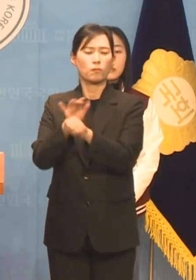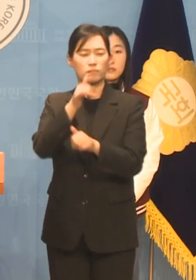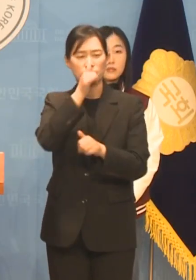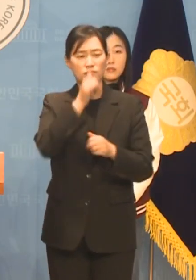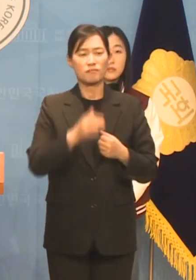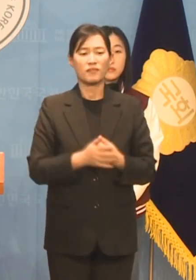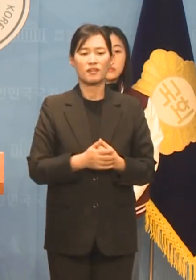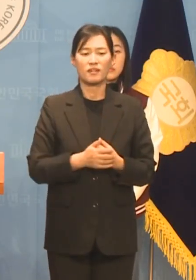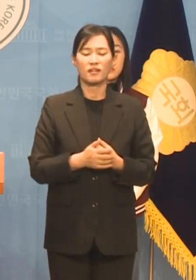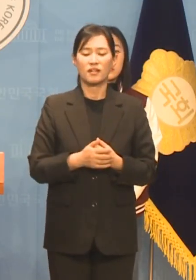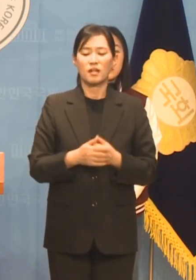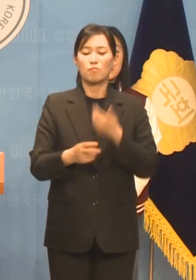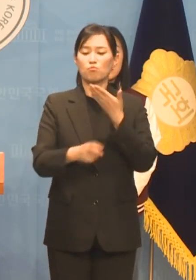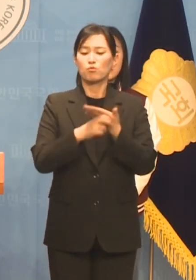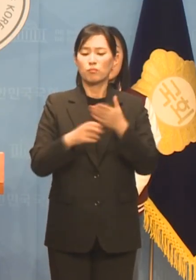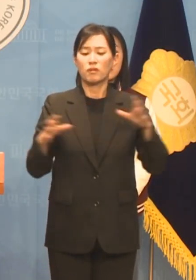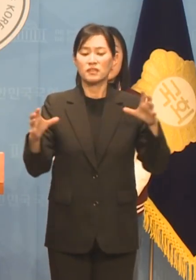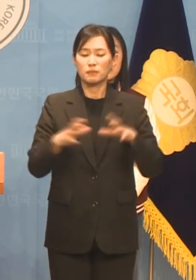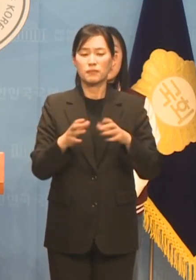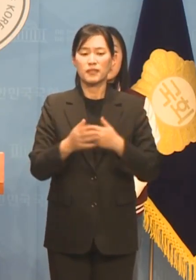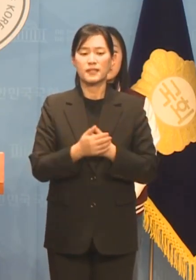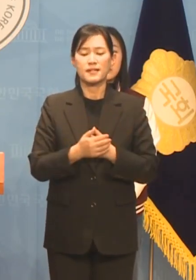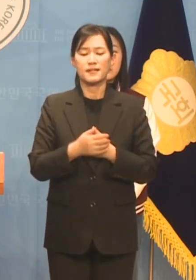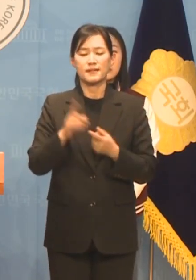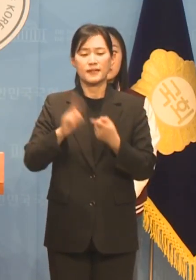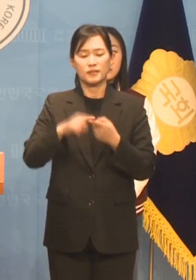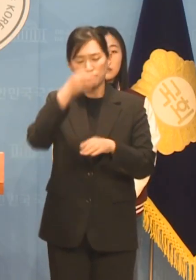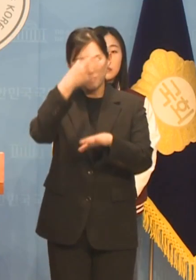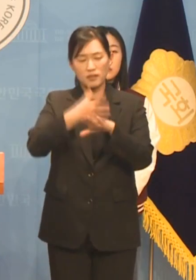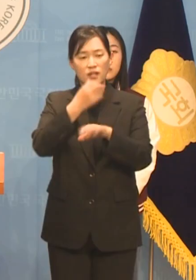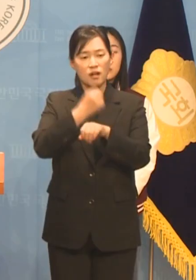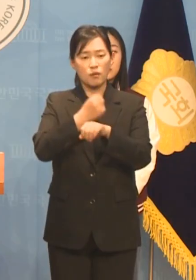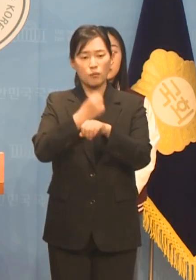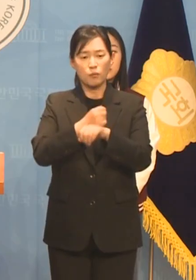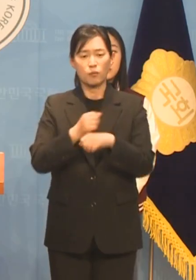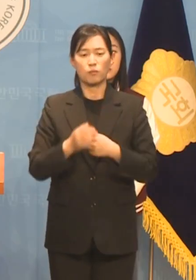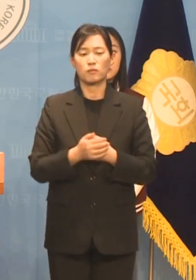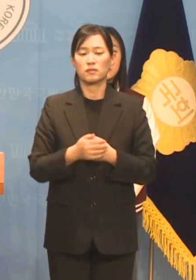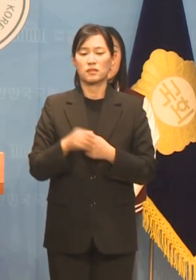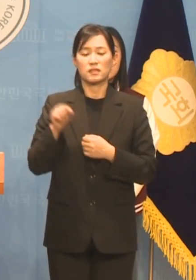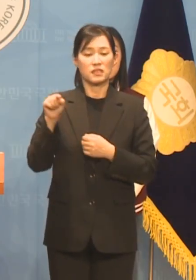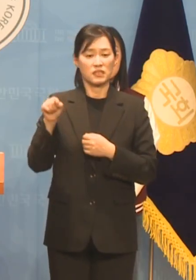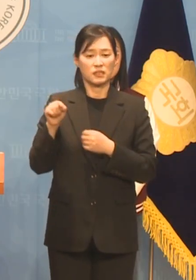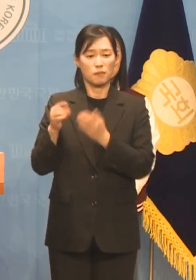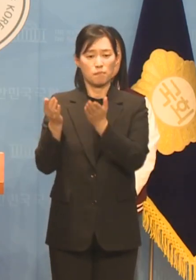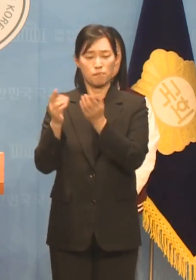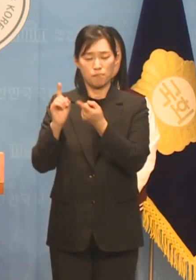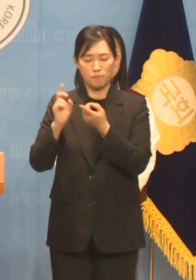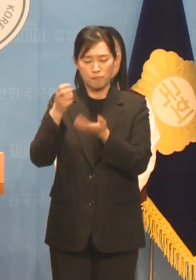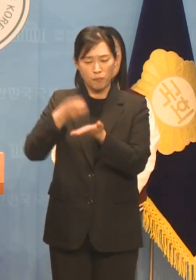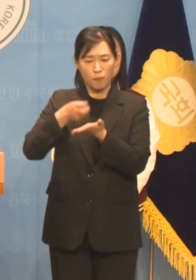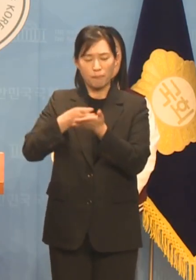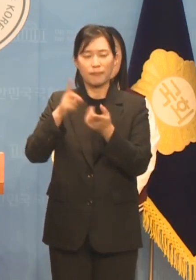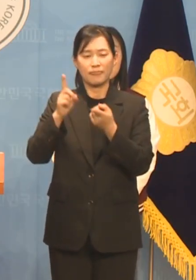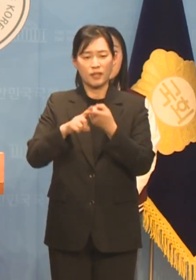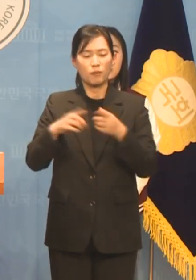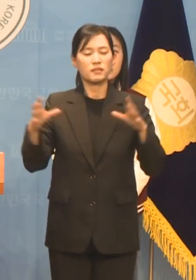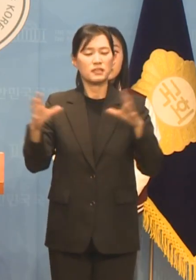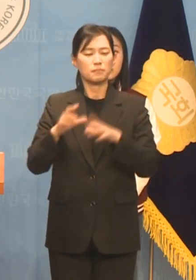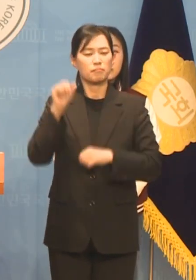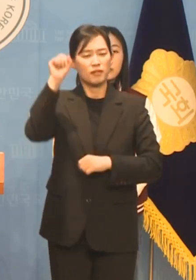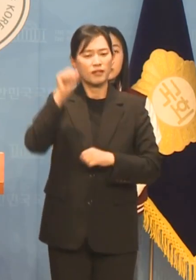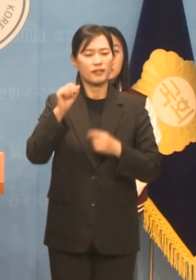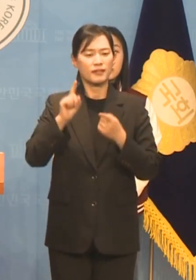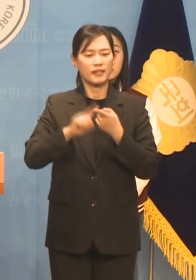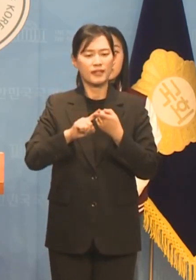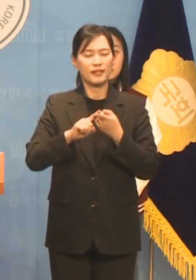불법 집회를 주최한 것에 대해 사과하기를 촉구하며 앞으로 저희는 대진연을 비롯한 합법적인 집회를 방해하는 불법 행위에 강경